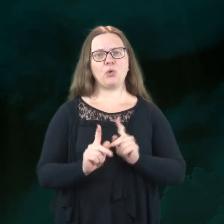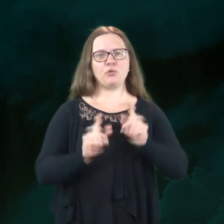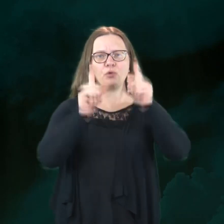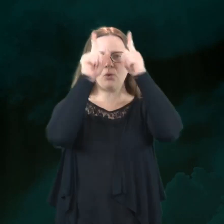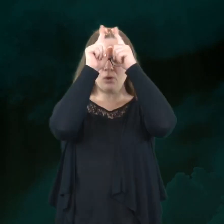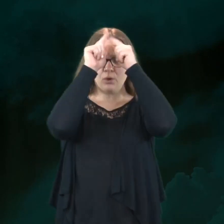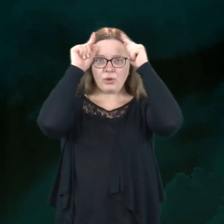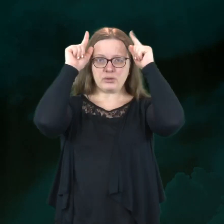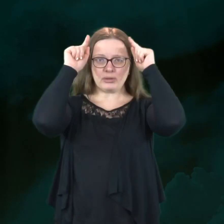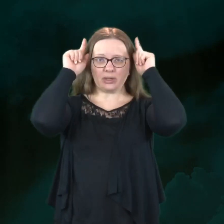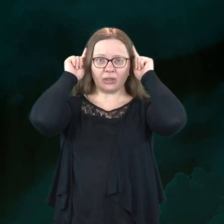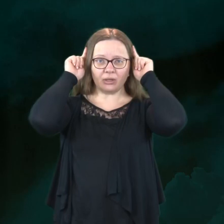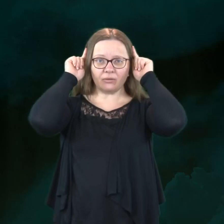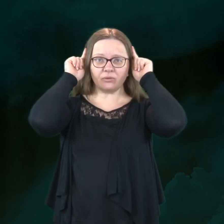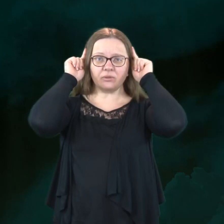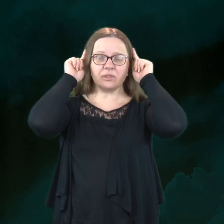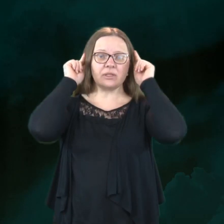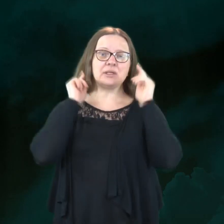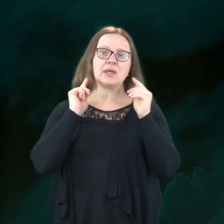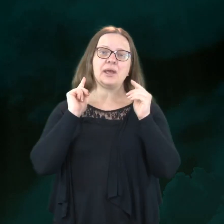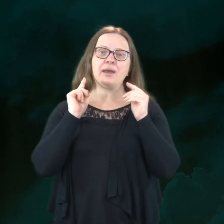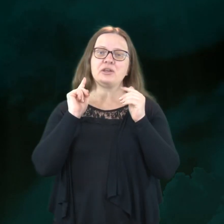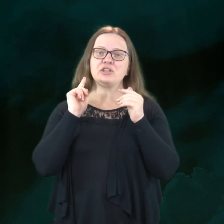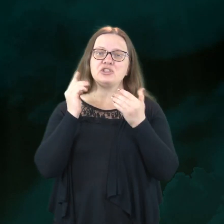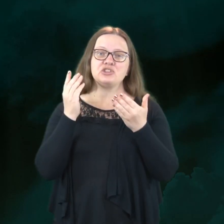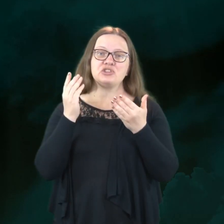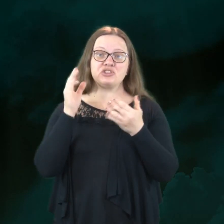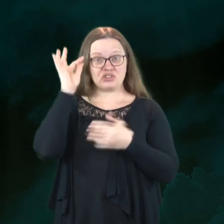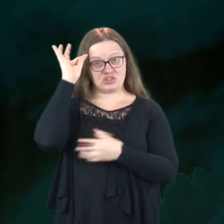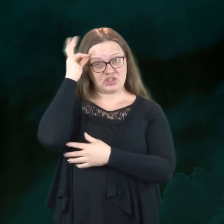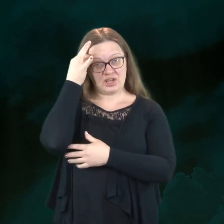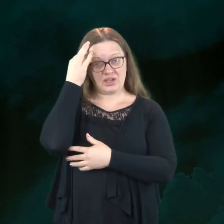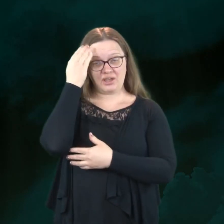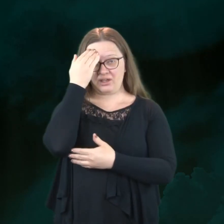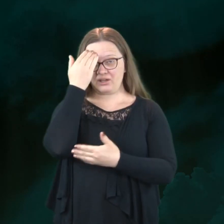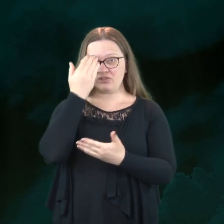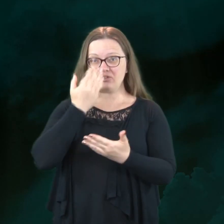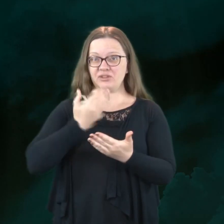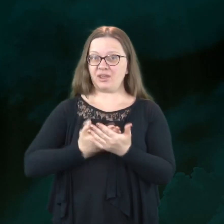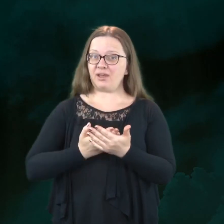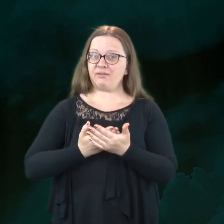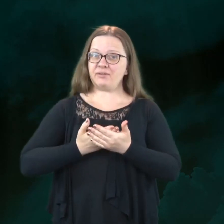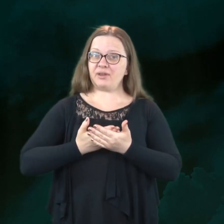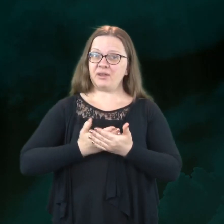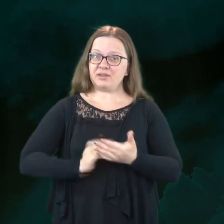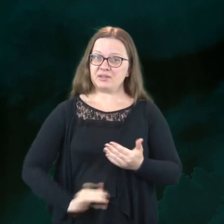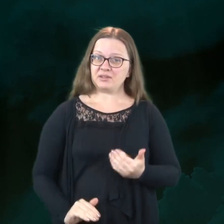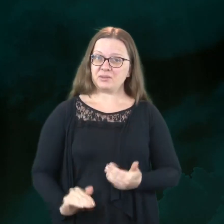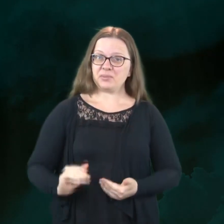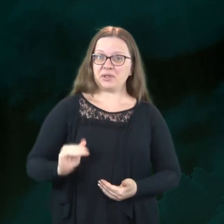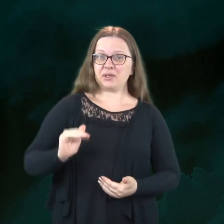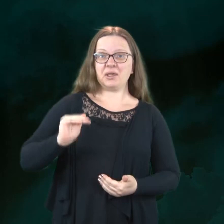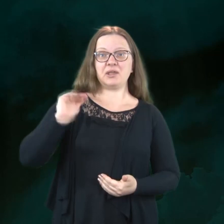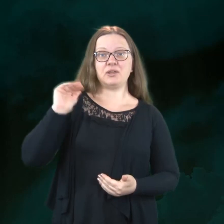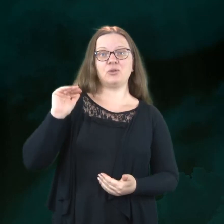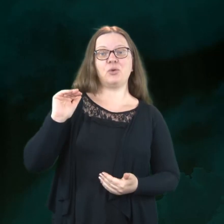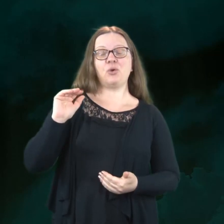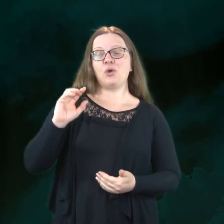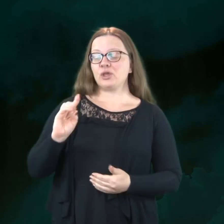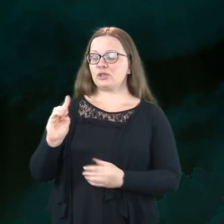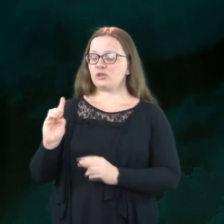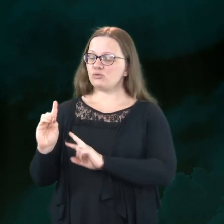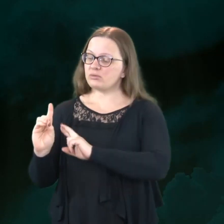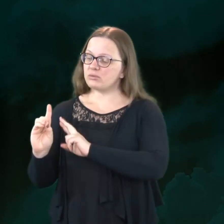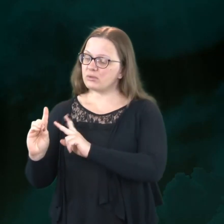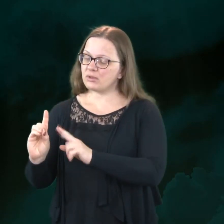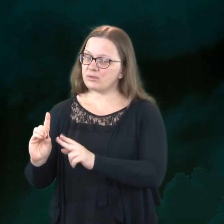de acreditar que o mundo é formado pela dominação de vários deuses, e esses